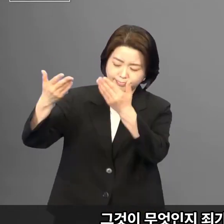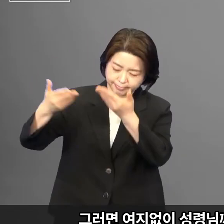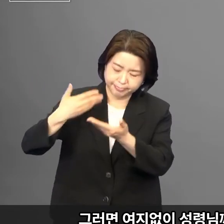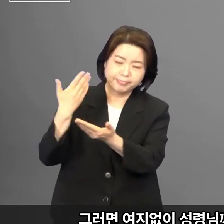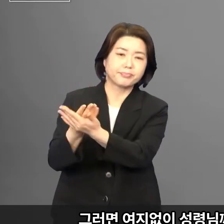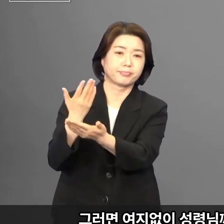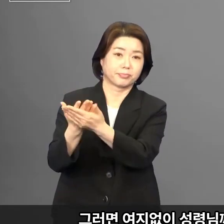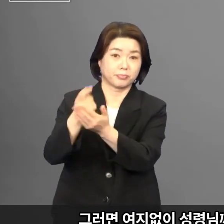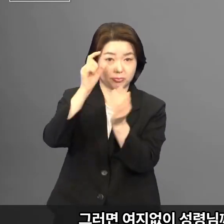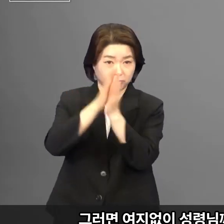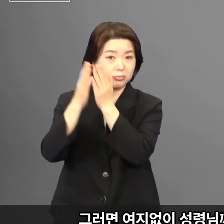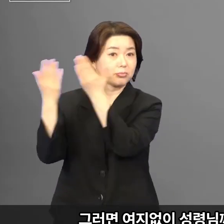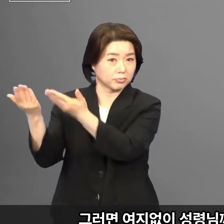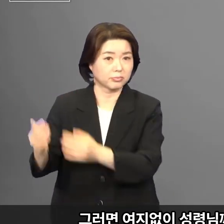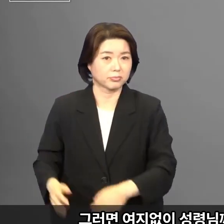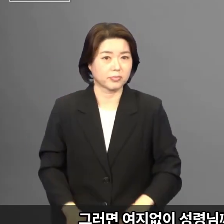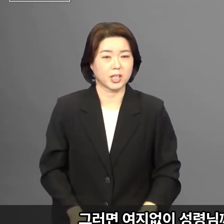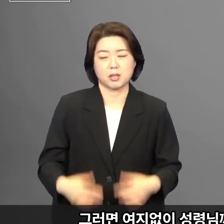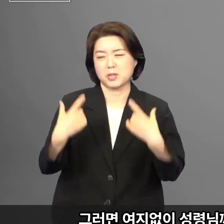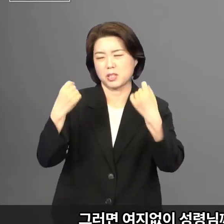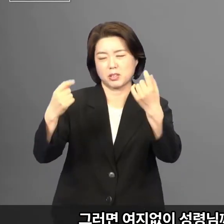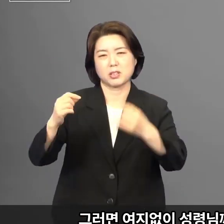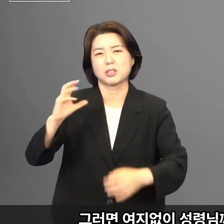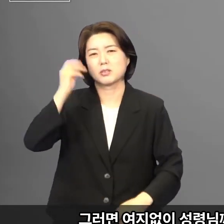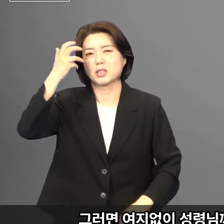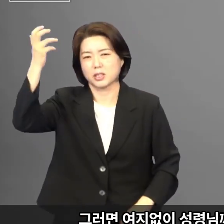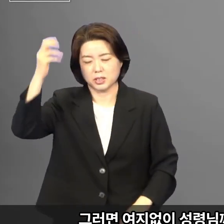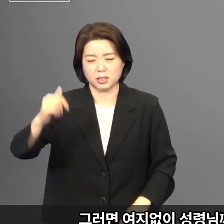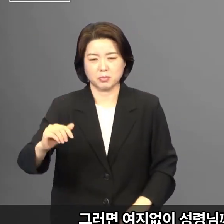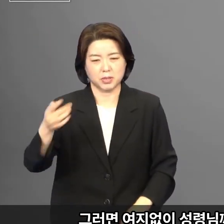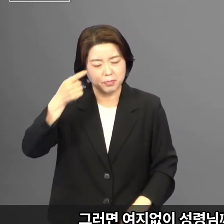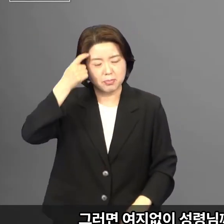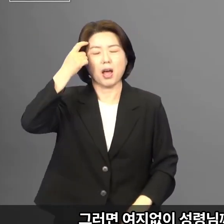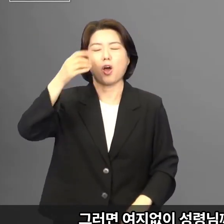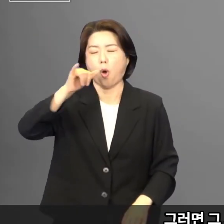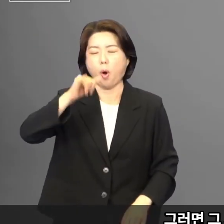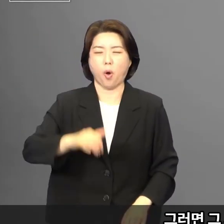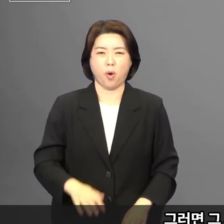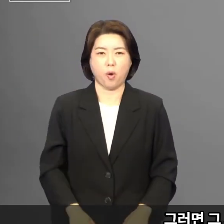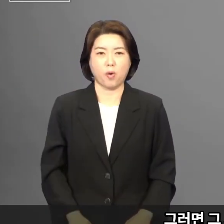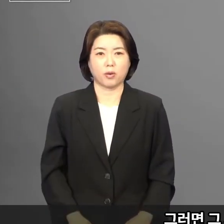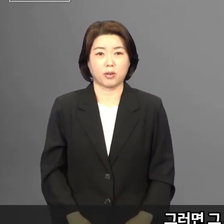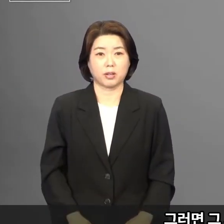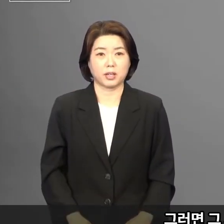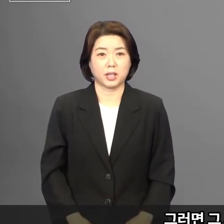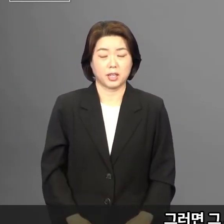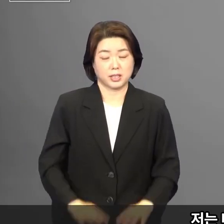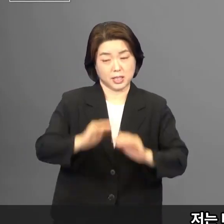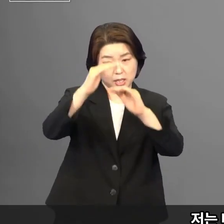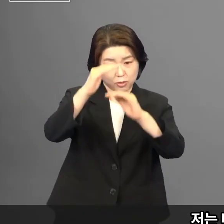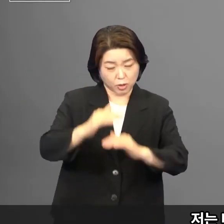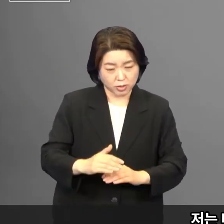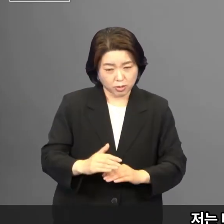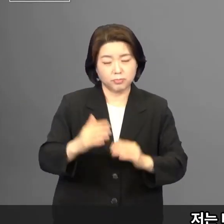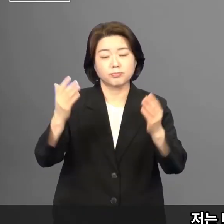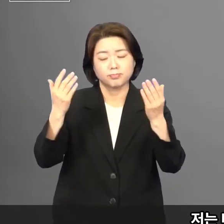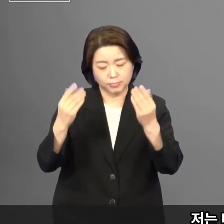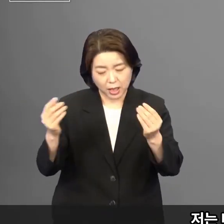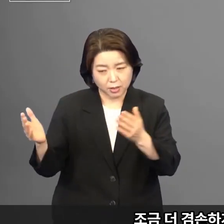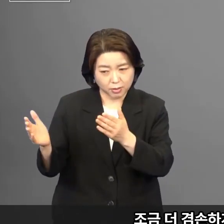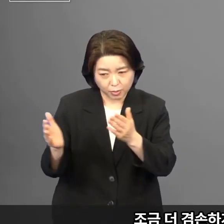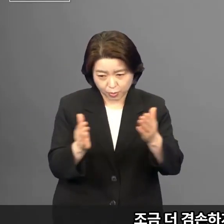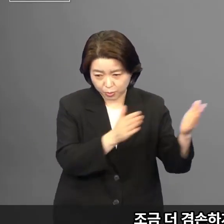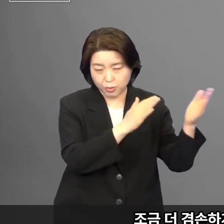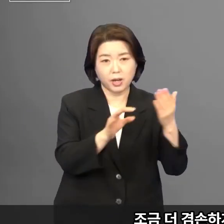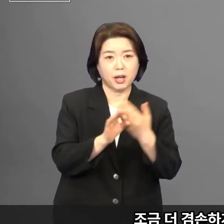알려주십시오. 그러면 여지없이 성령님께서 깨닫게 하시는 것이 있어요. 그러면 그 과정을 지나면요, 저는 그